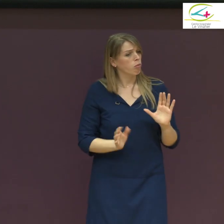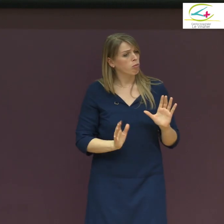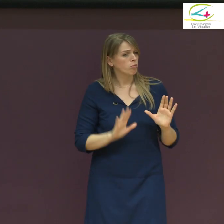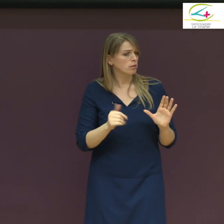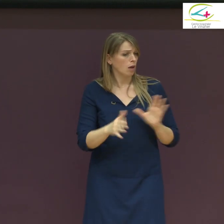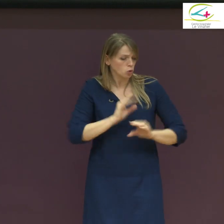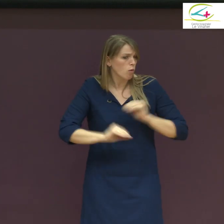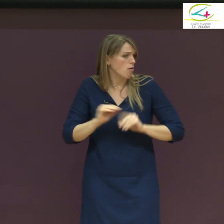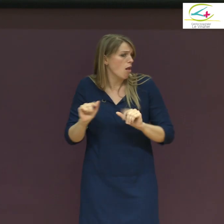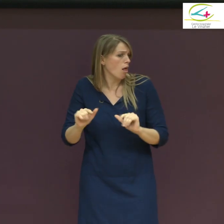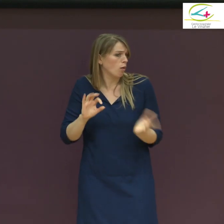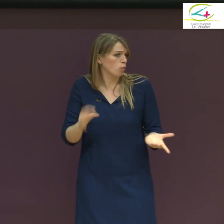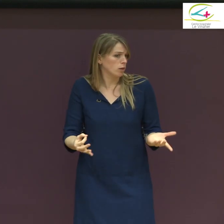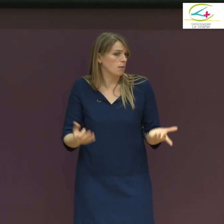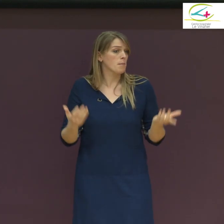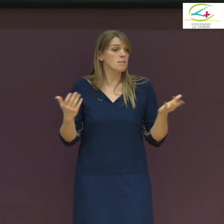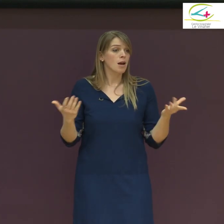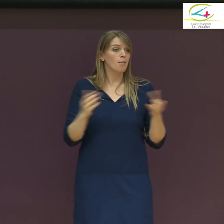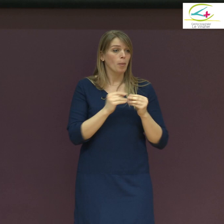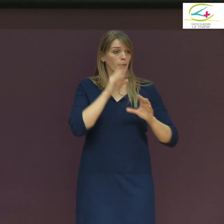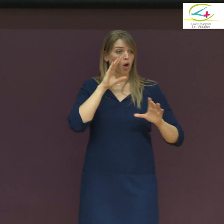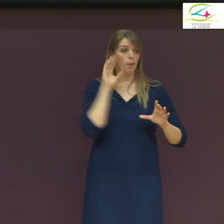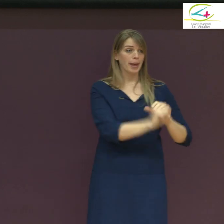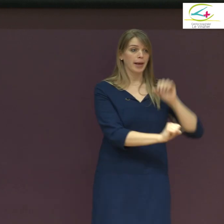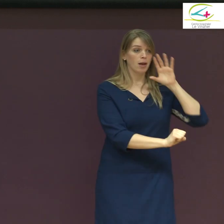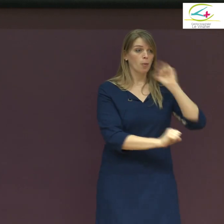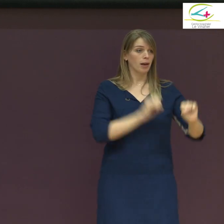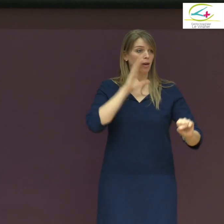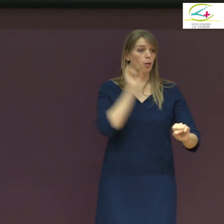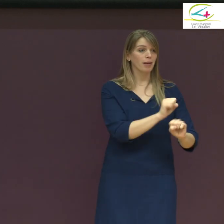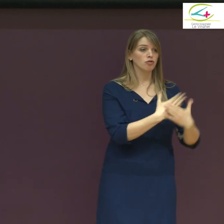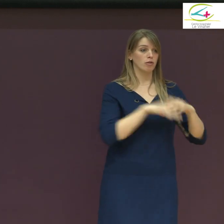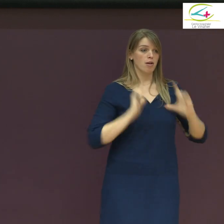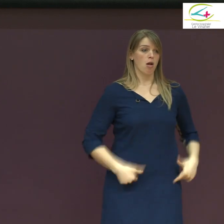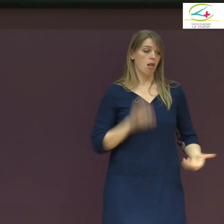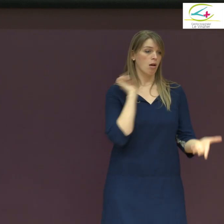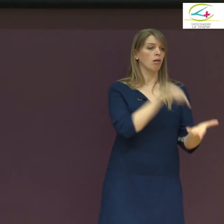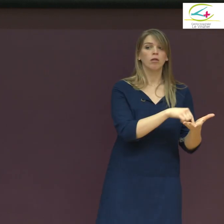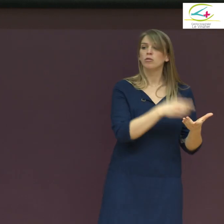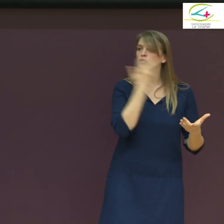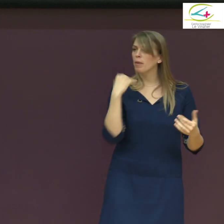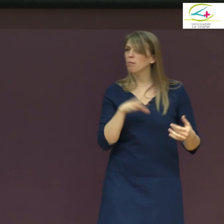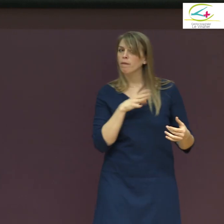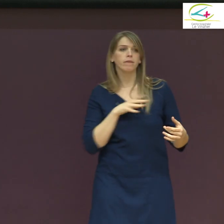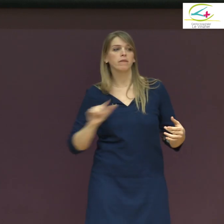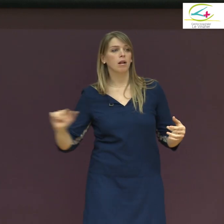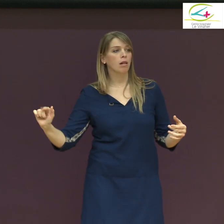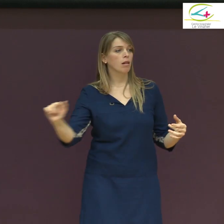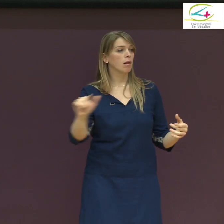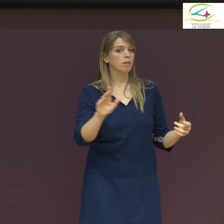temps, c'est le repérage à l'école, les interventions, je ne sais pas s'il y a des profs dans la